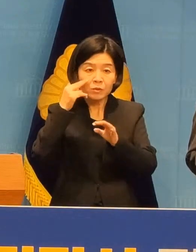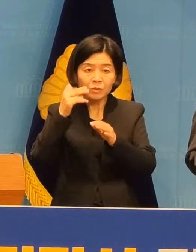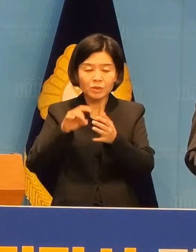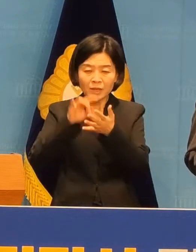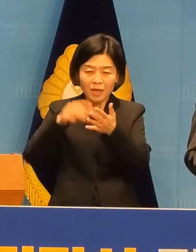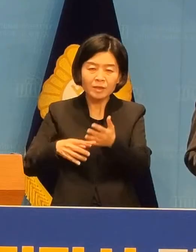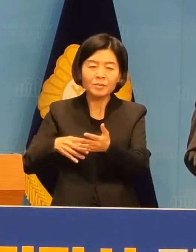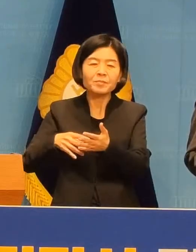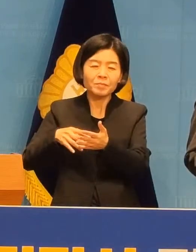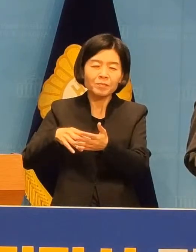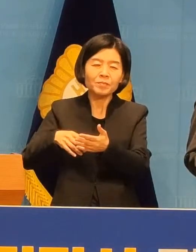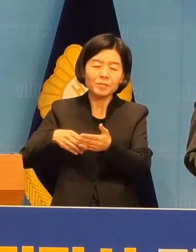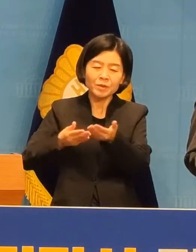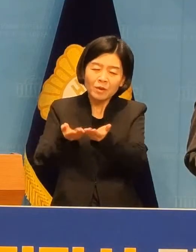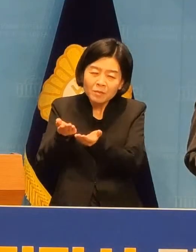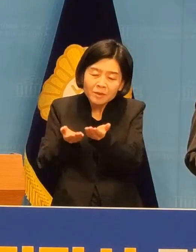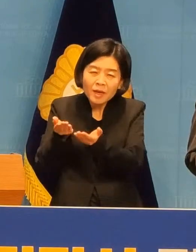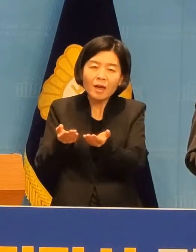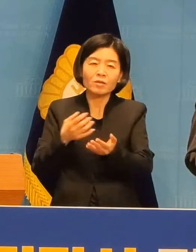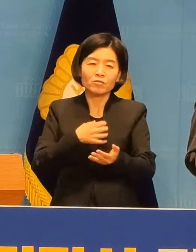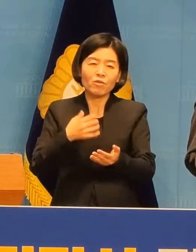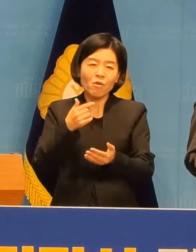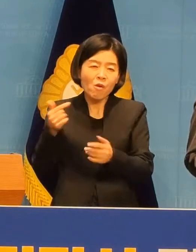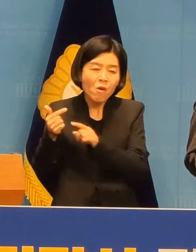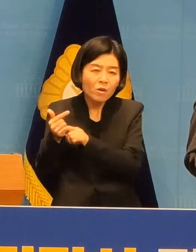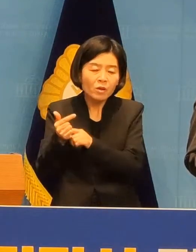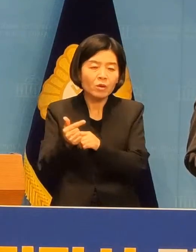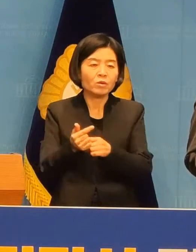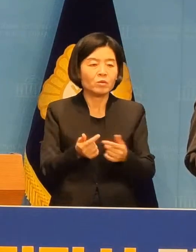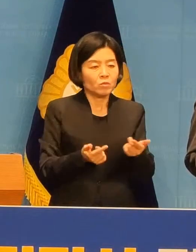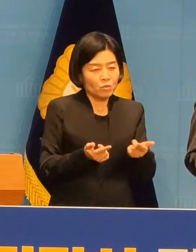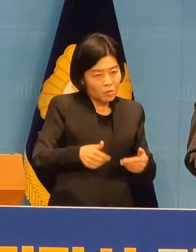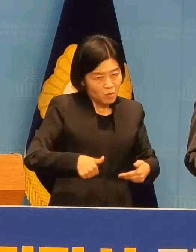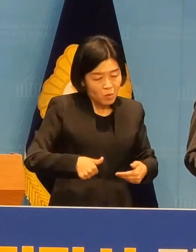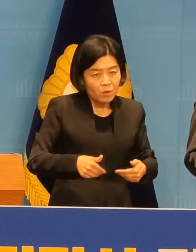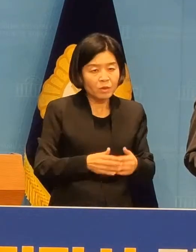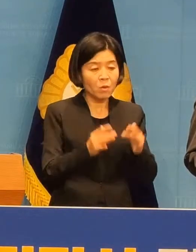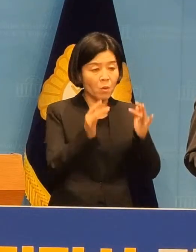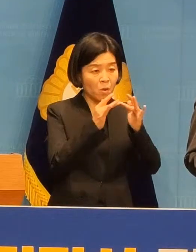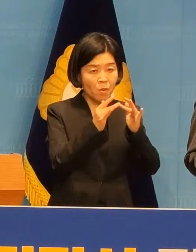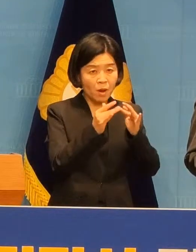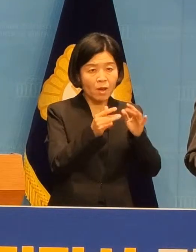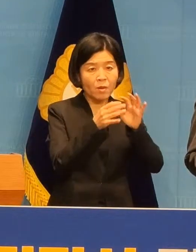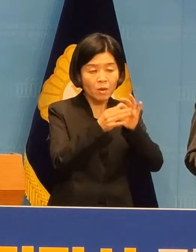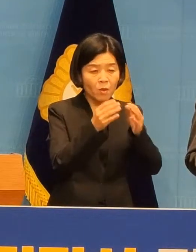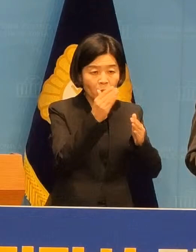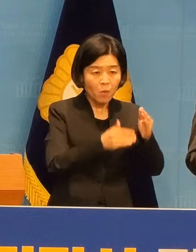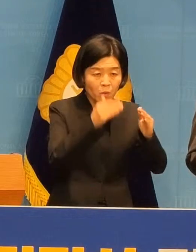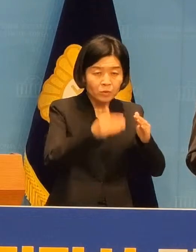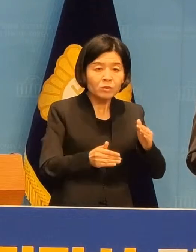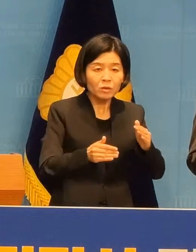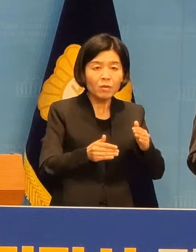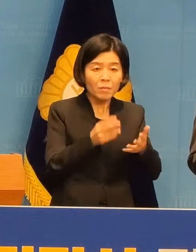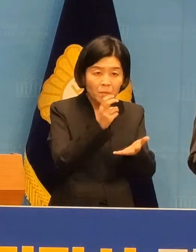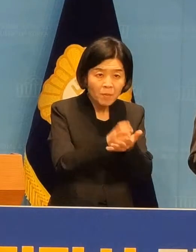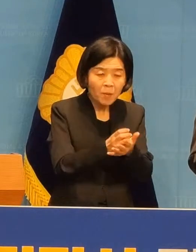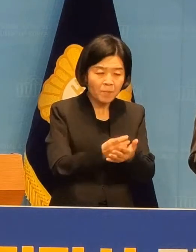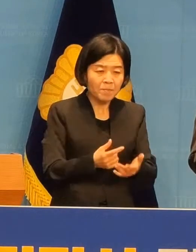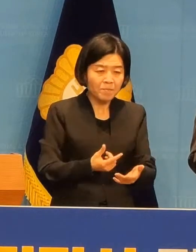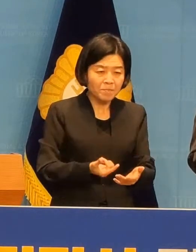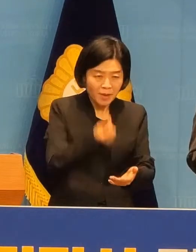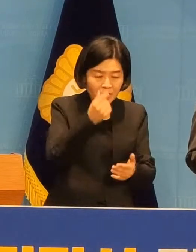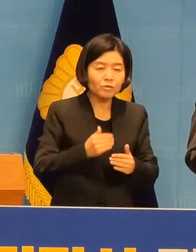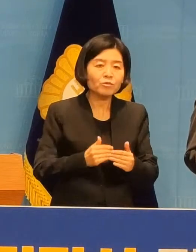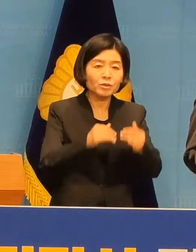우려를 나타냈기 때문에 속도 조절이 필요하지만 온라인 플랫폼 공정화법은 신속하게 추진하겠다고 답변했습니다.